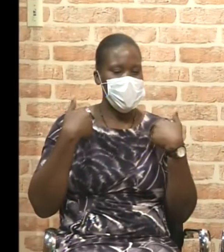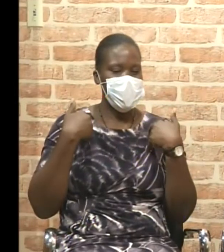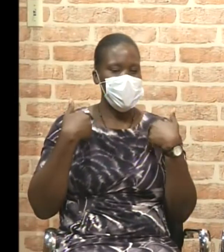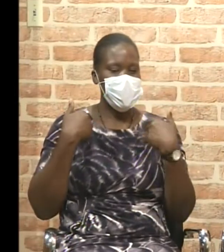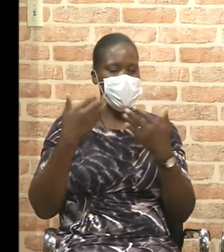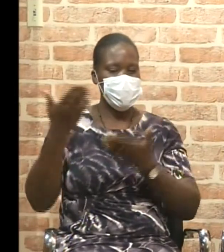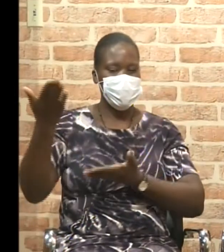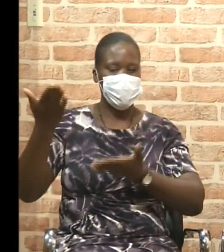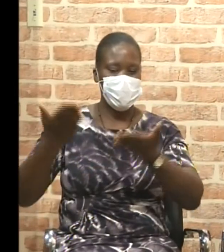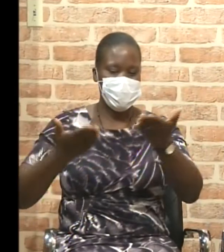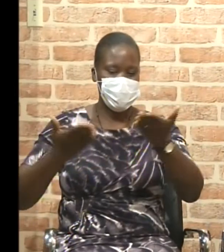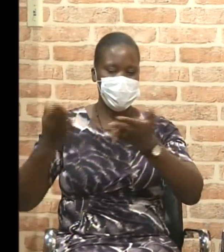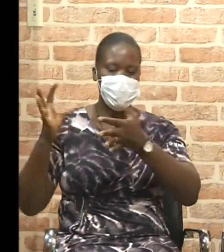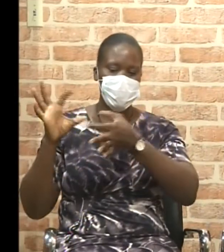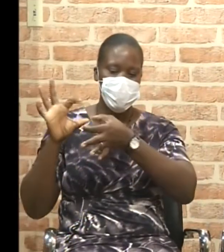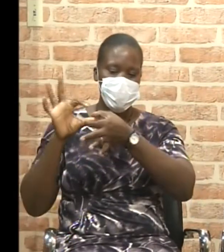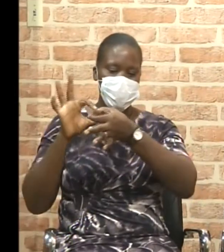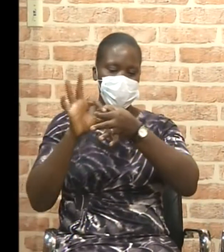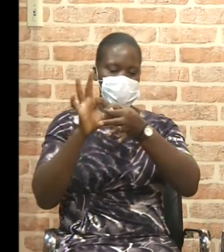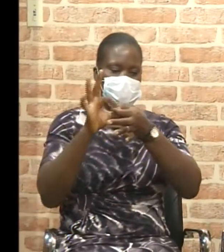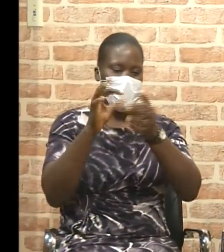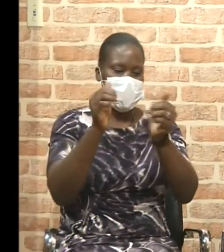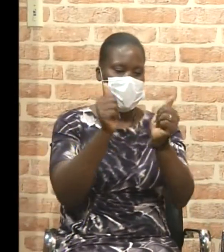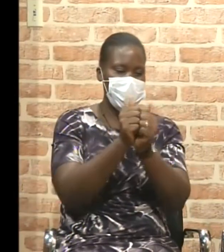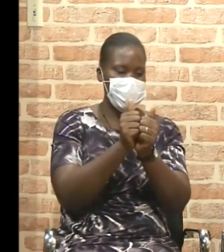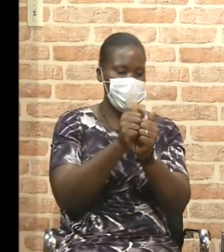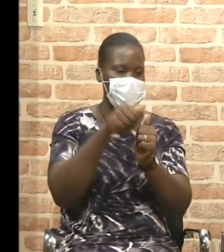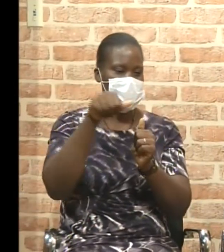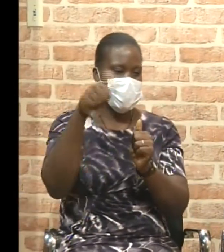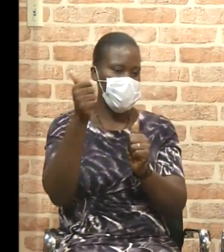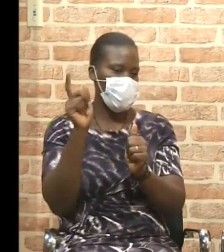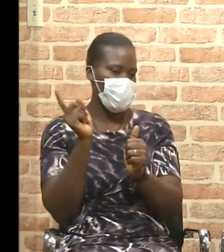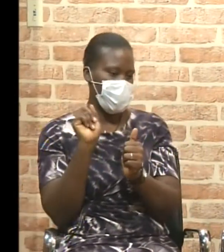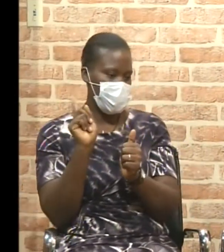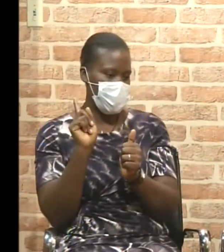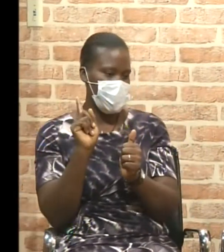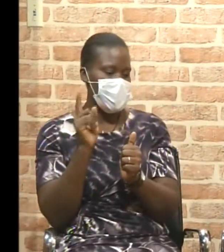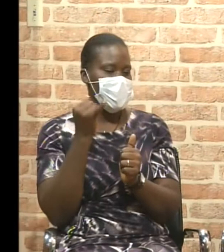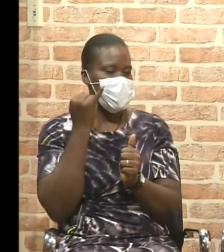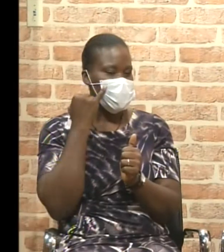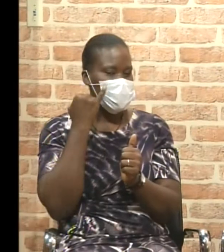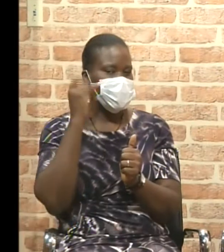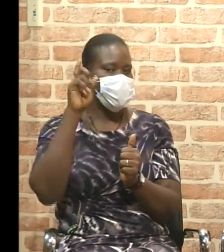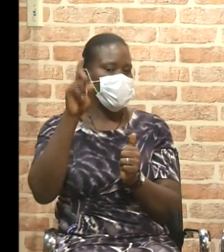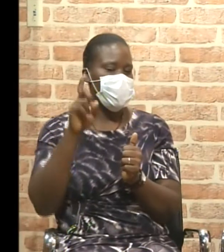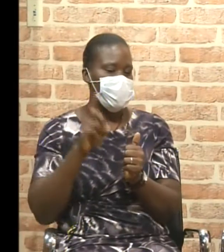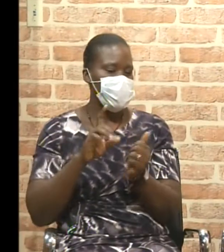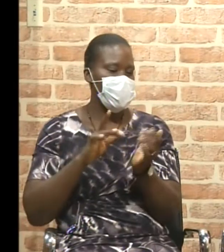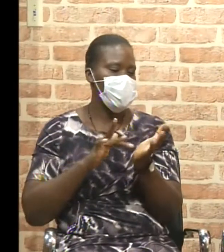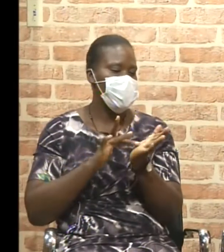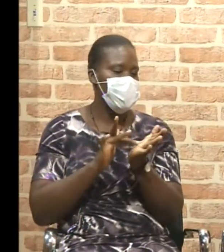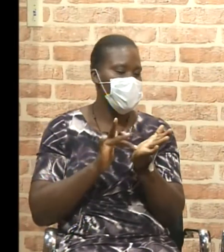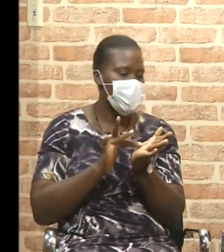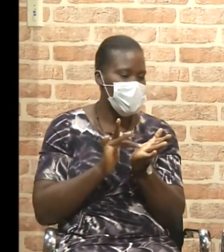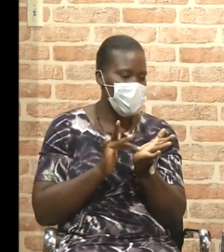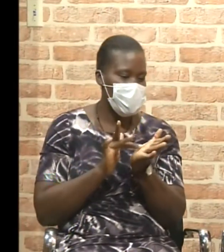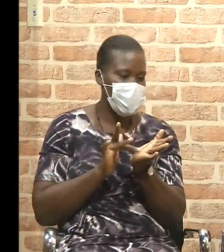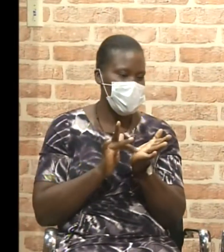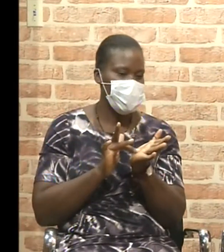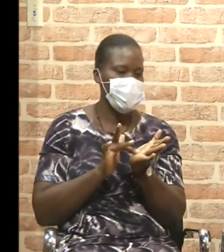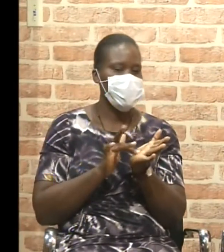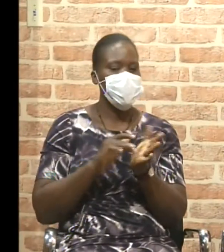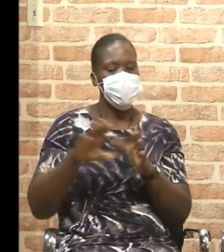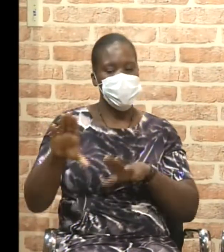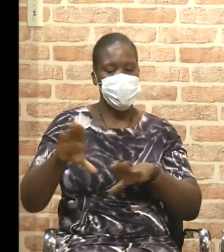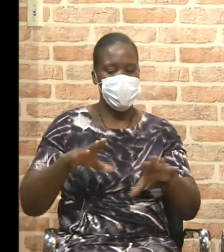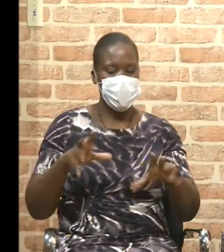deux centres, même s'il est privé. Gagner l'état tout si mon en a besoin accompagnement médical les prendre. Maintenant nous fait plusieurs suivis